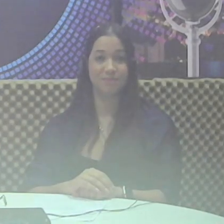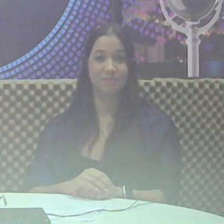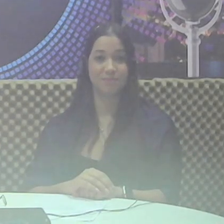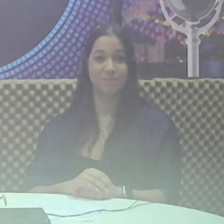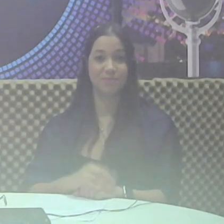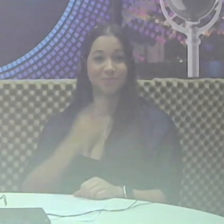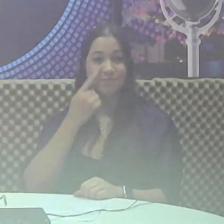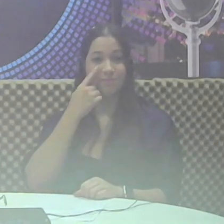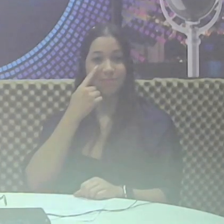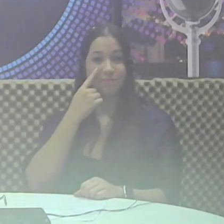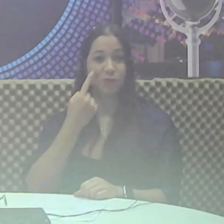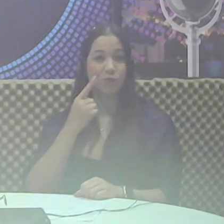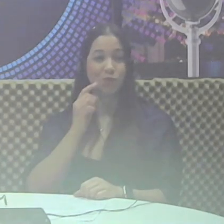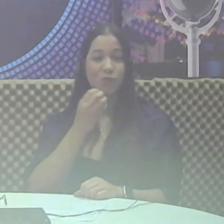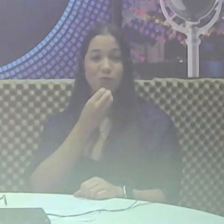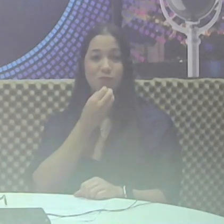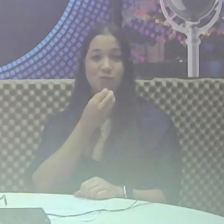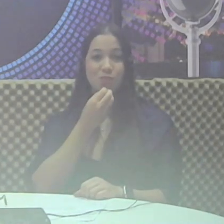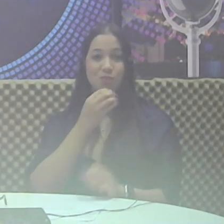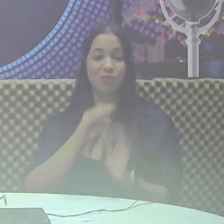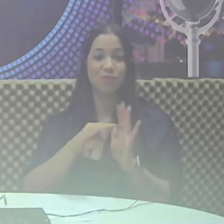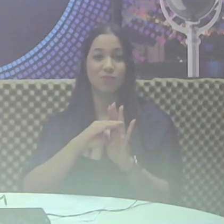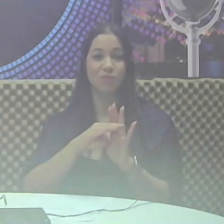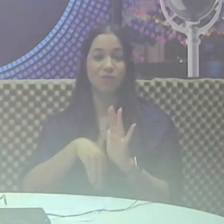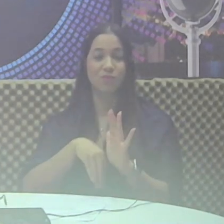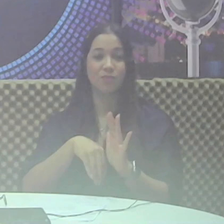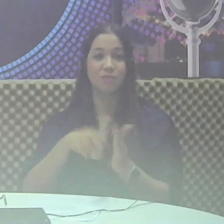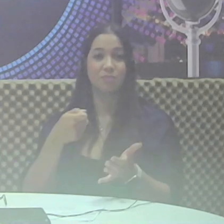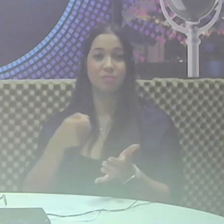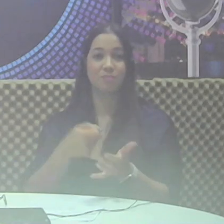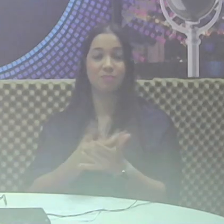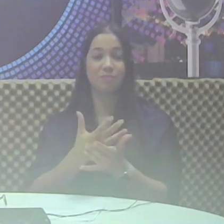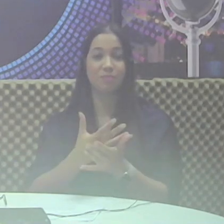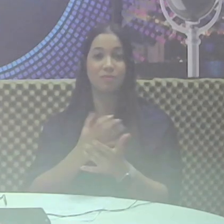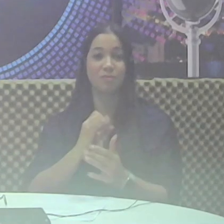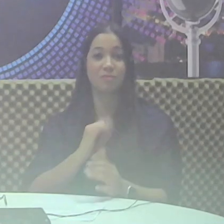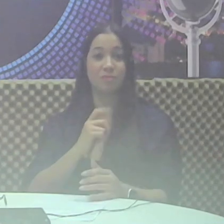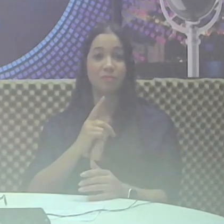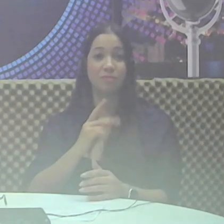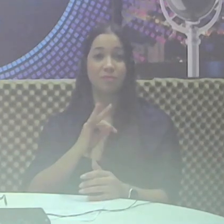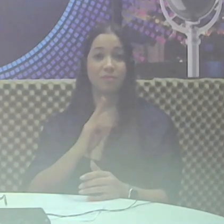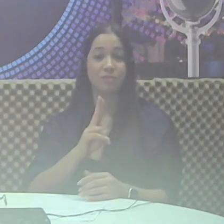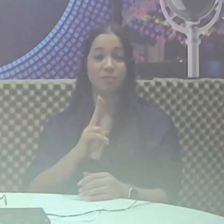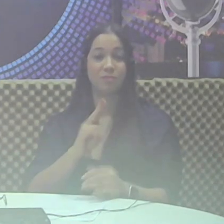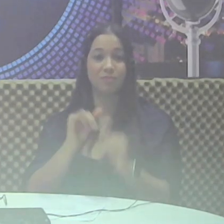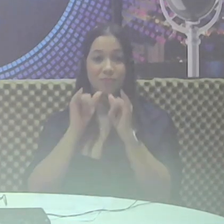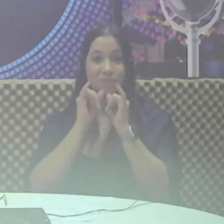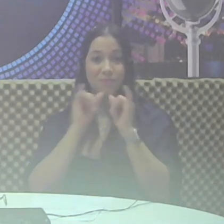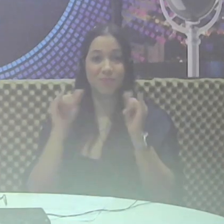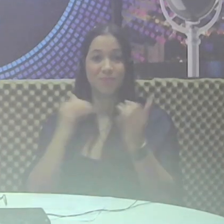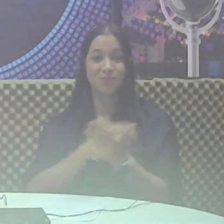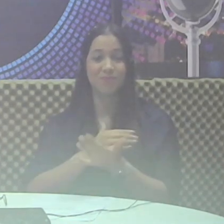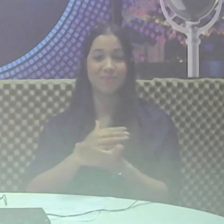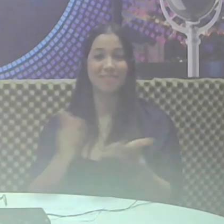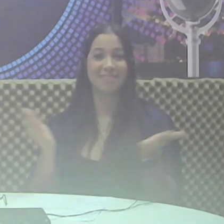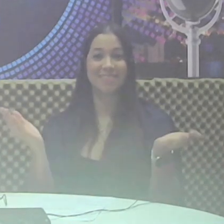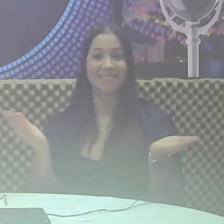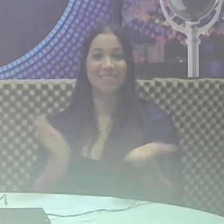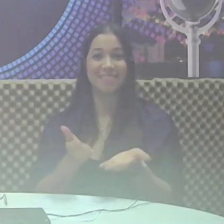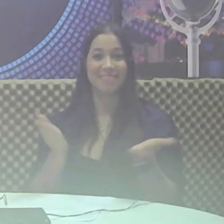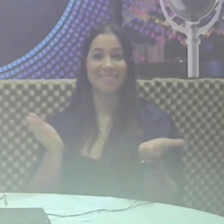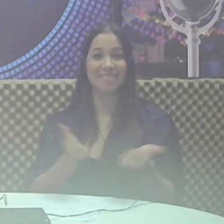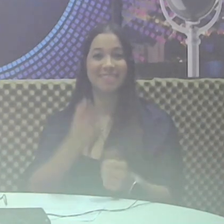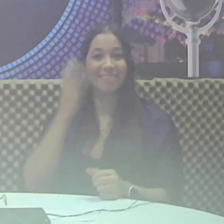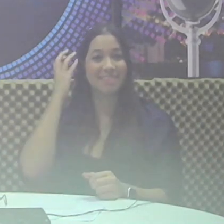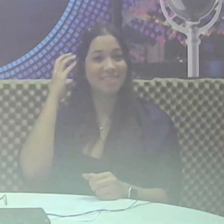Confira última oportunidade de desconto no pagamento integral do IPTU. Essas e outras notícias a